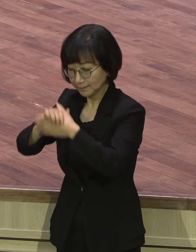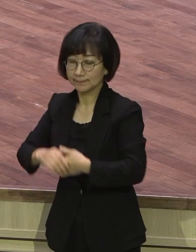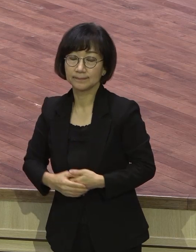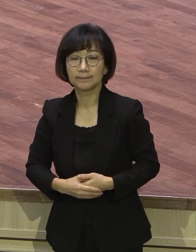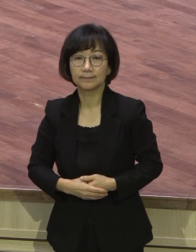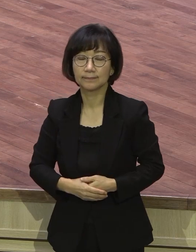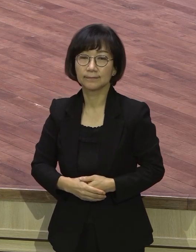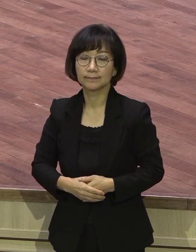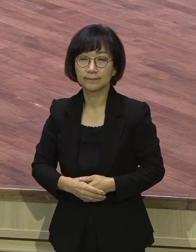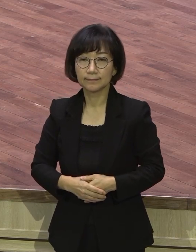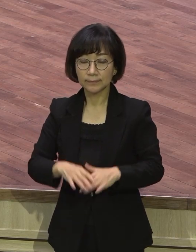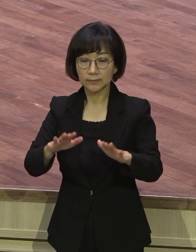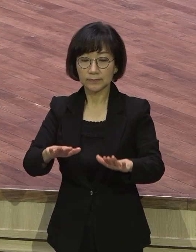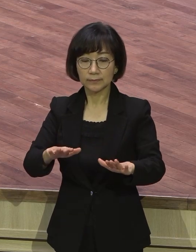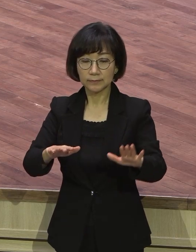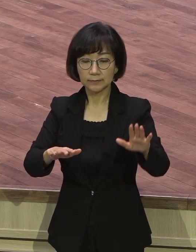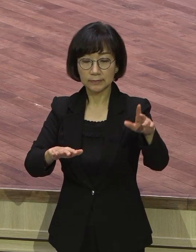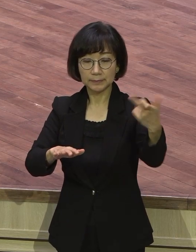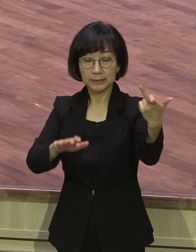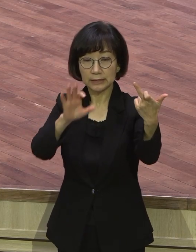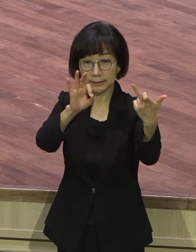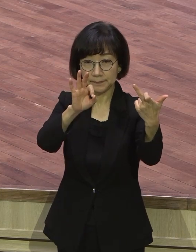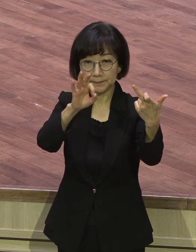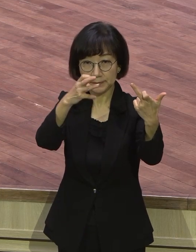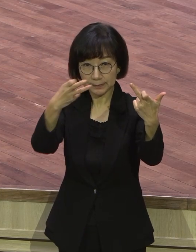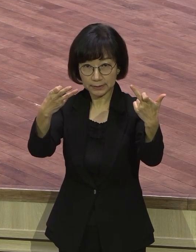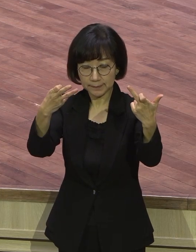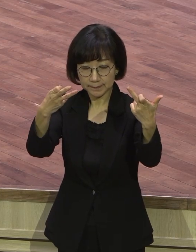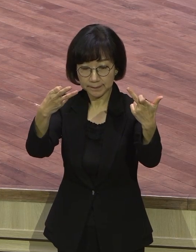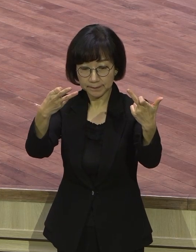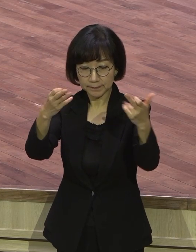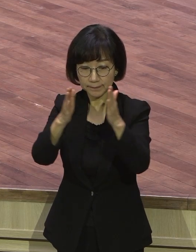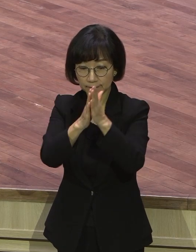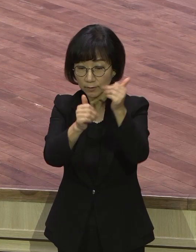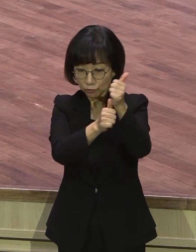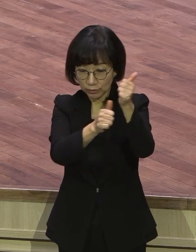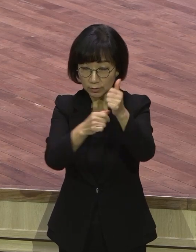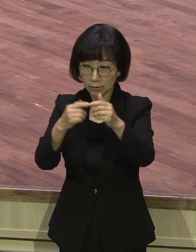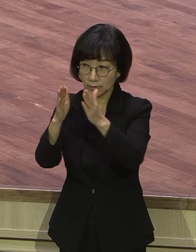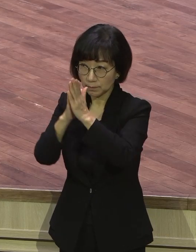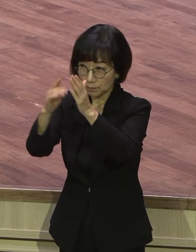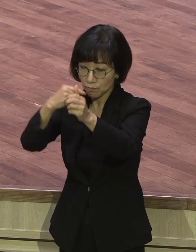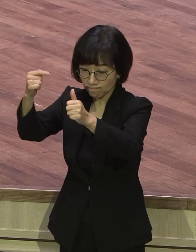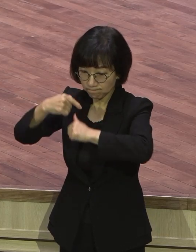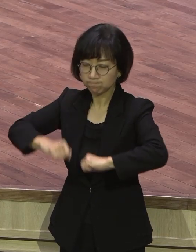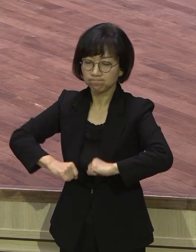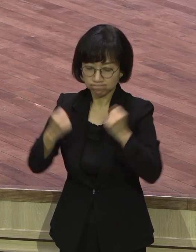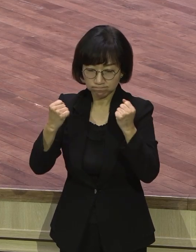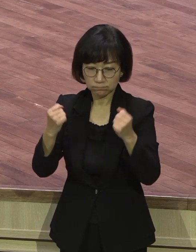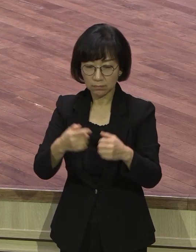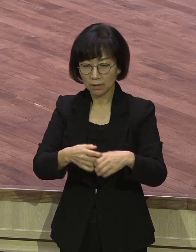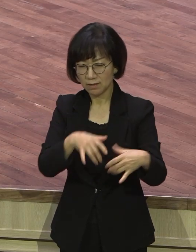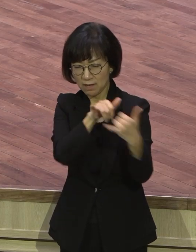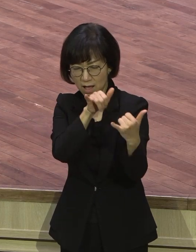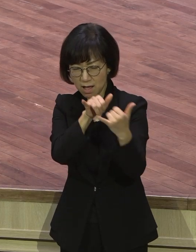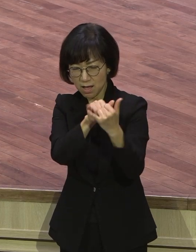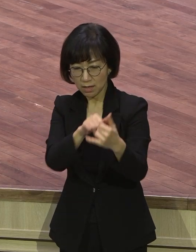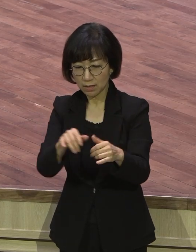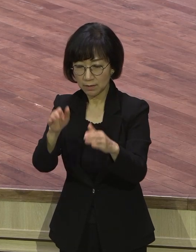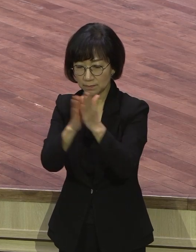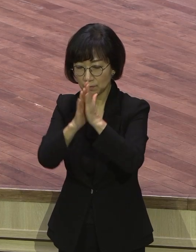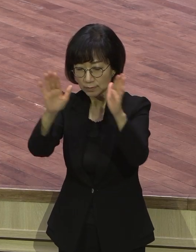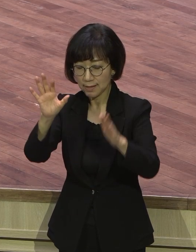무릎을 꿇어요. 자 10절부터 13절로 봅니다. 요소하가 모세의 말대로 행하여 아멜렉과 싸우고 모세와 아론과